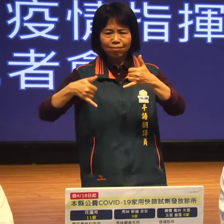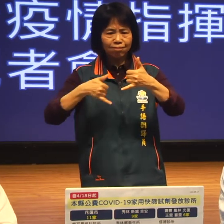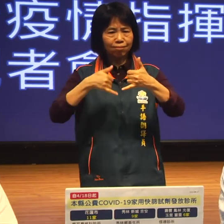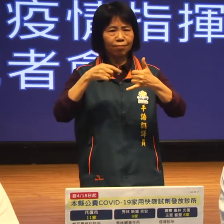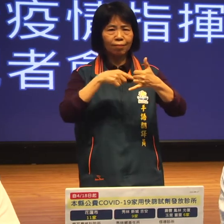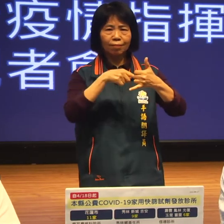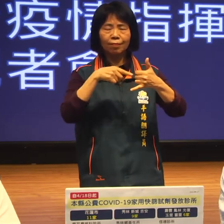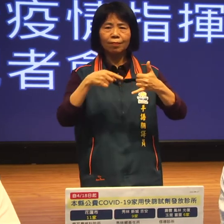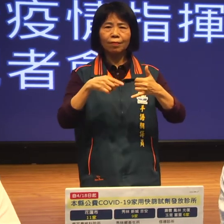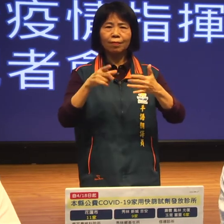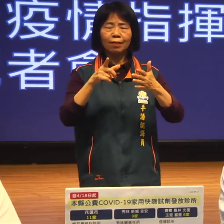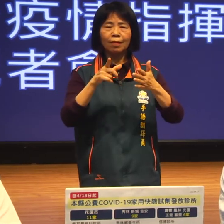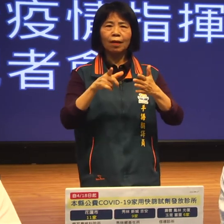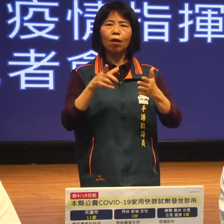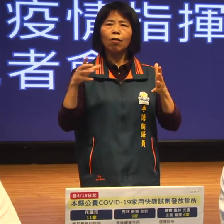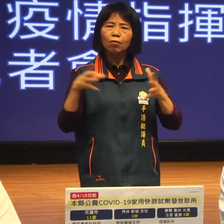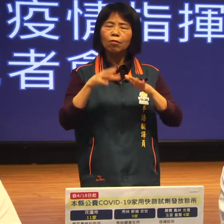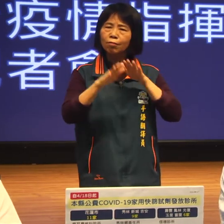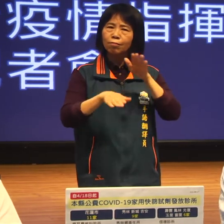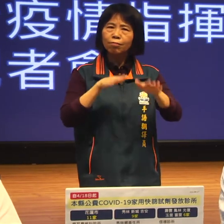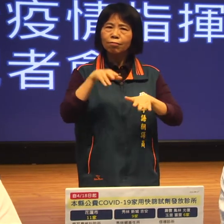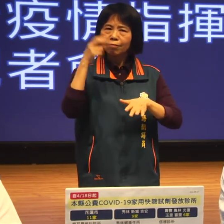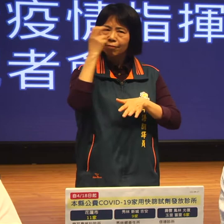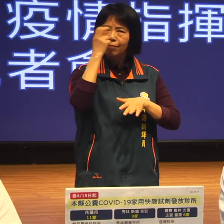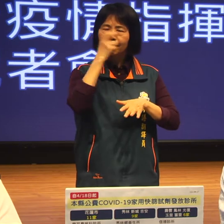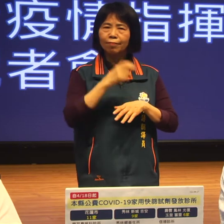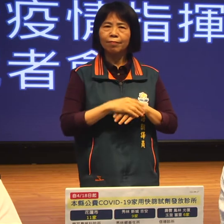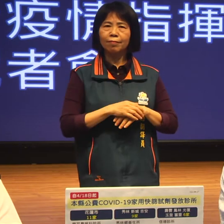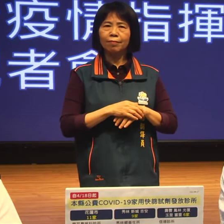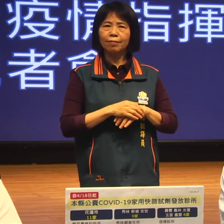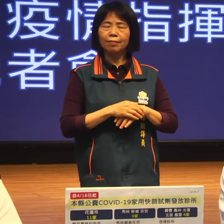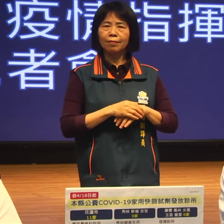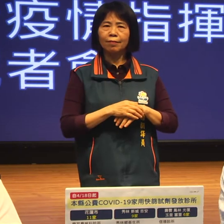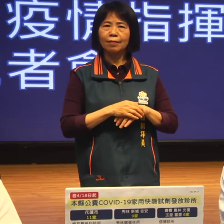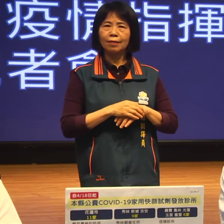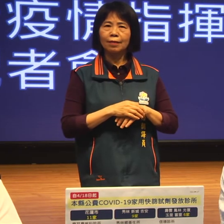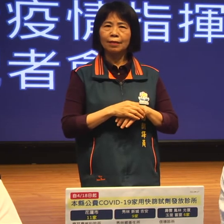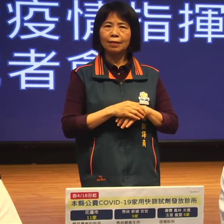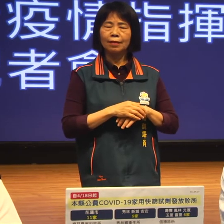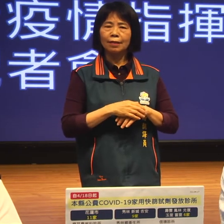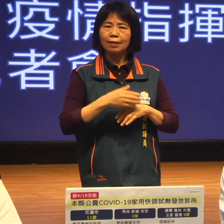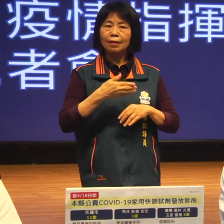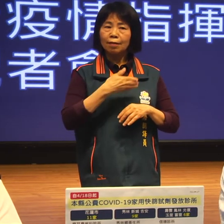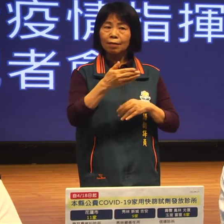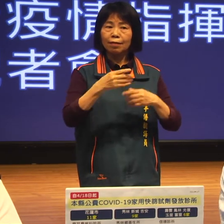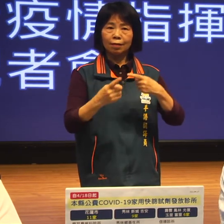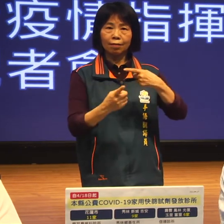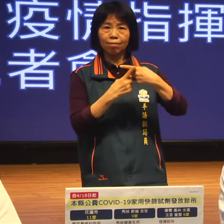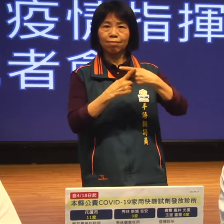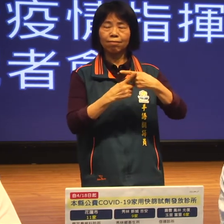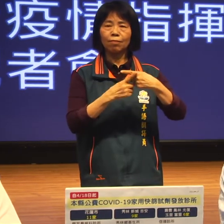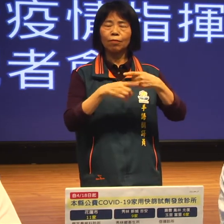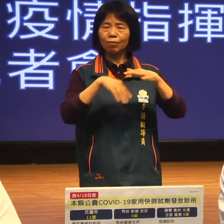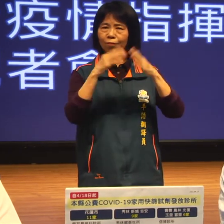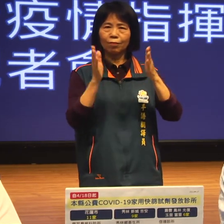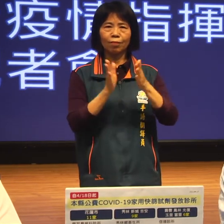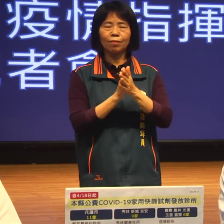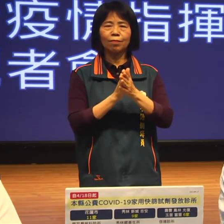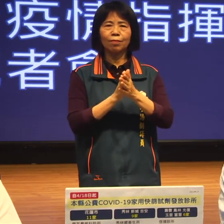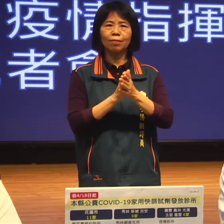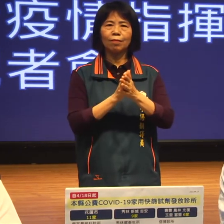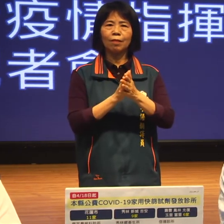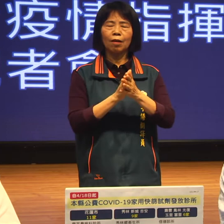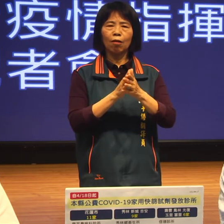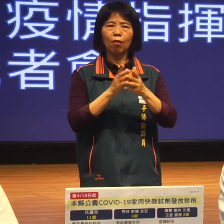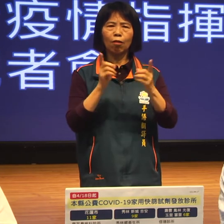个同步的一个筛检，把这些确诊的人全部都给他